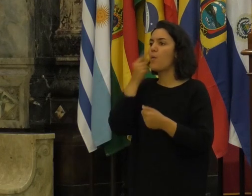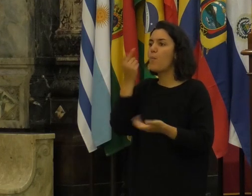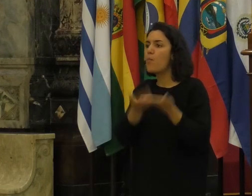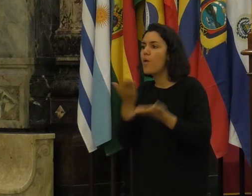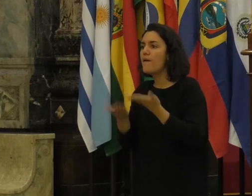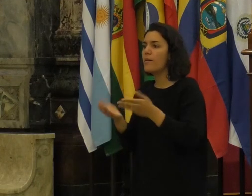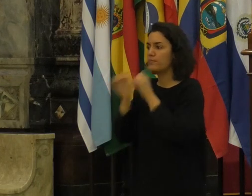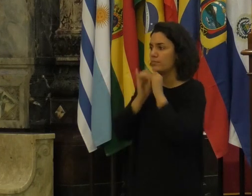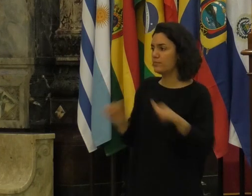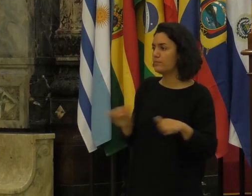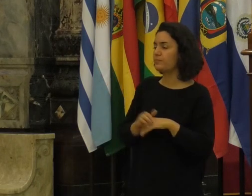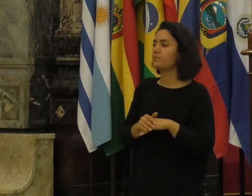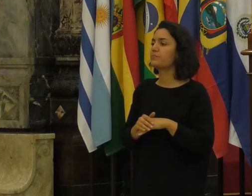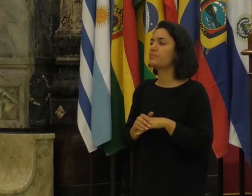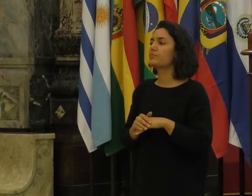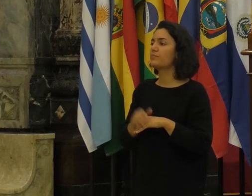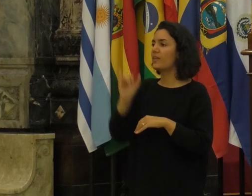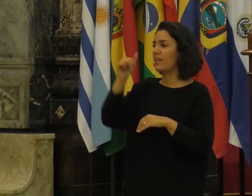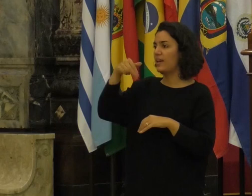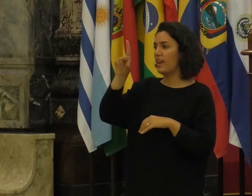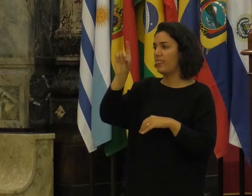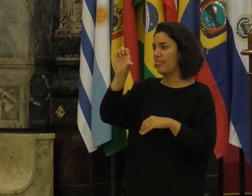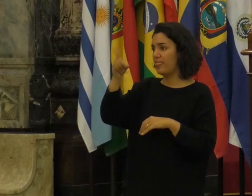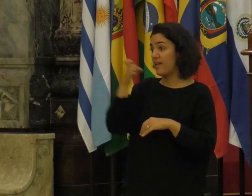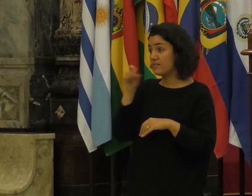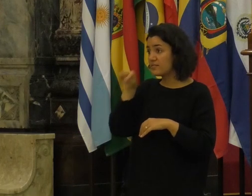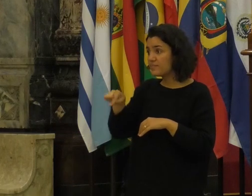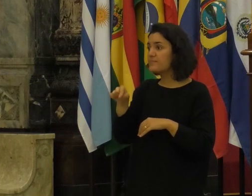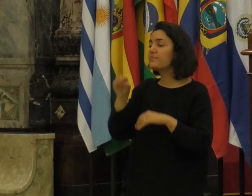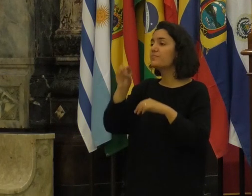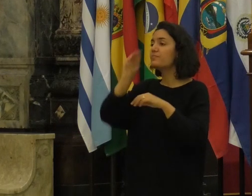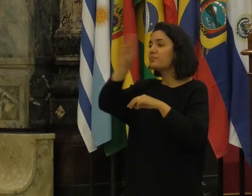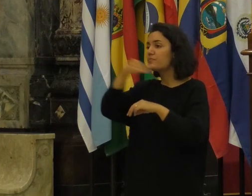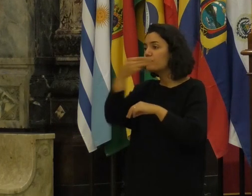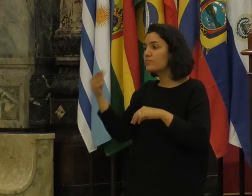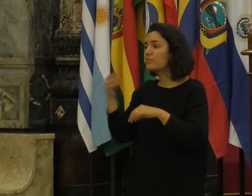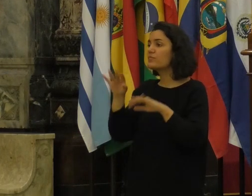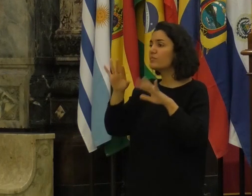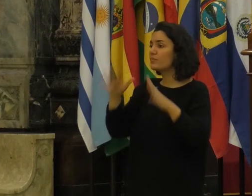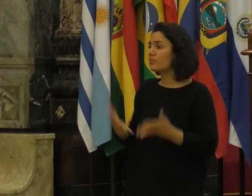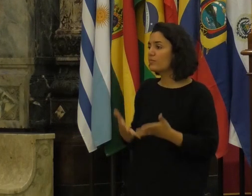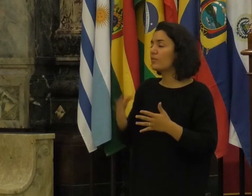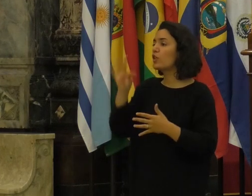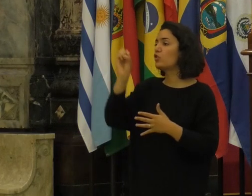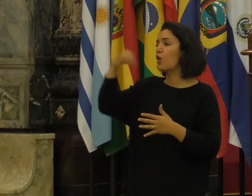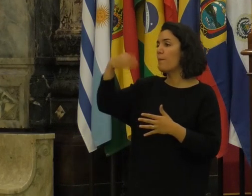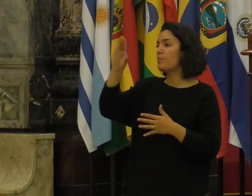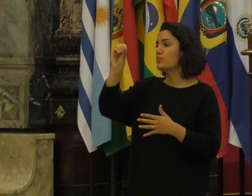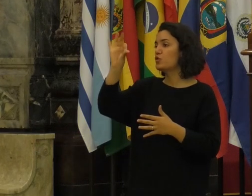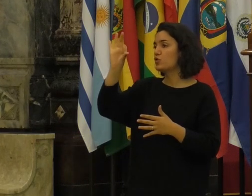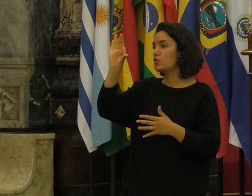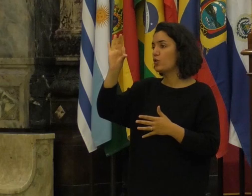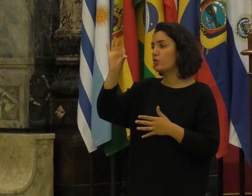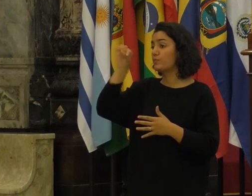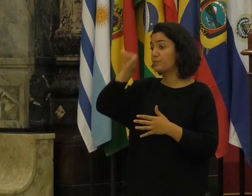es el Science Citation Index Expanded de la Web of Science de Thomson Reuters, que